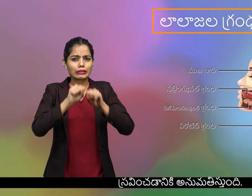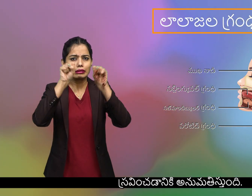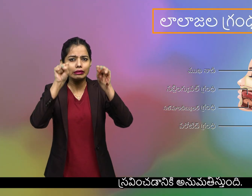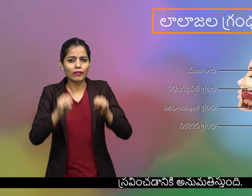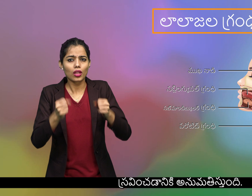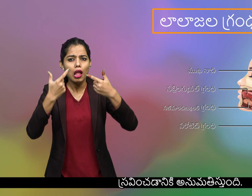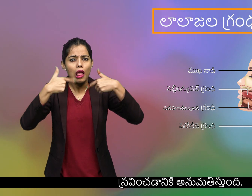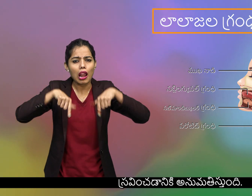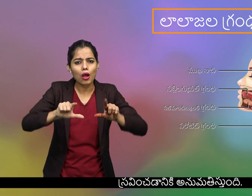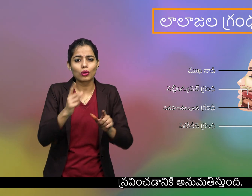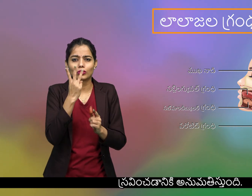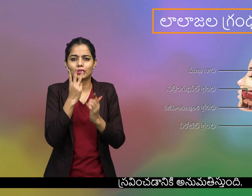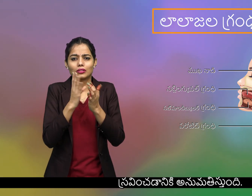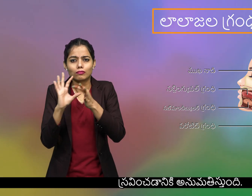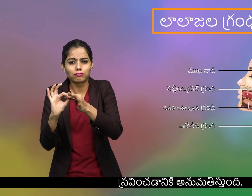అనుమతిస్తుంది.